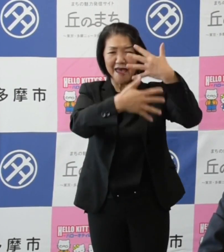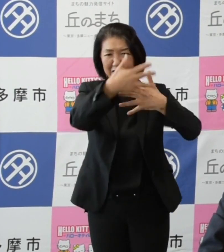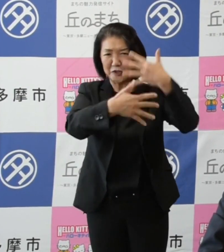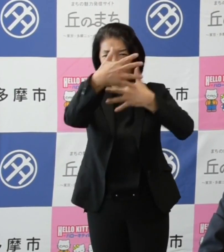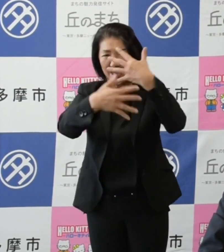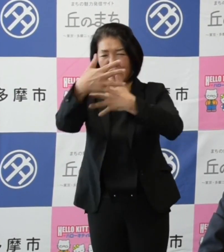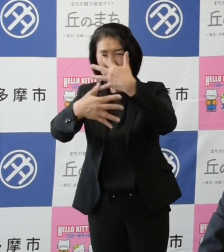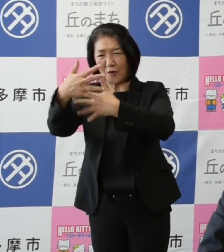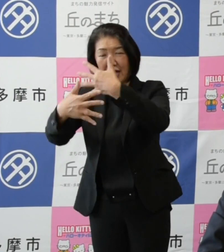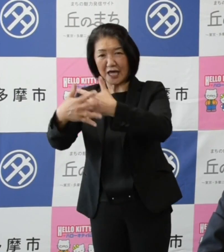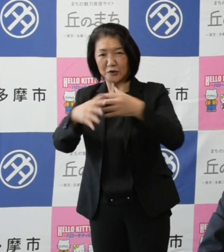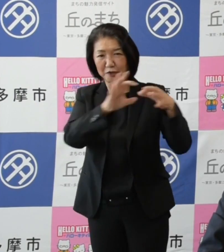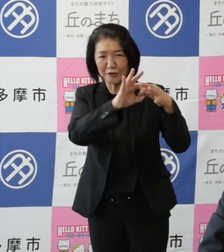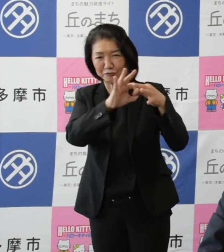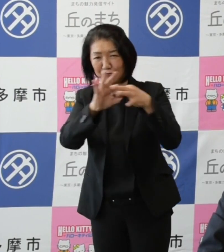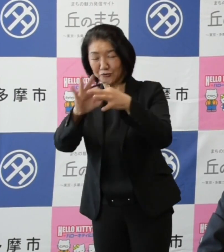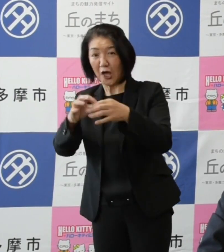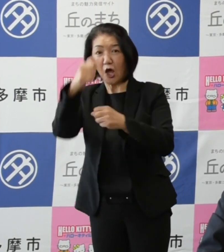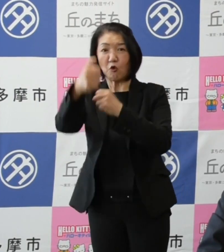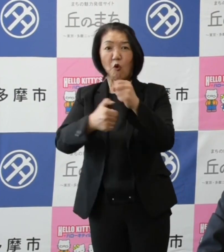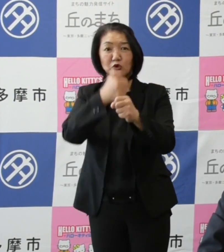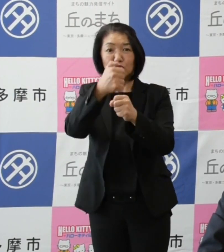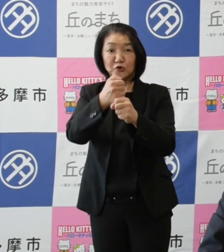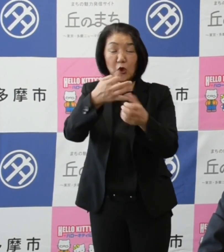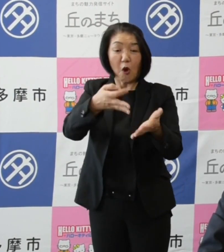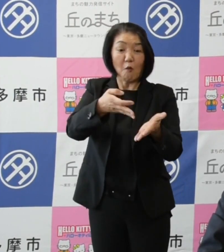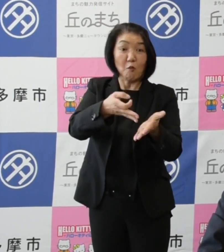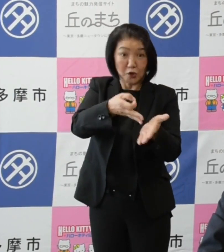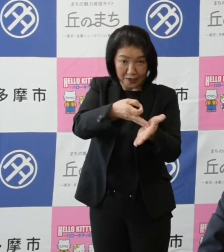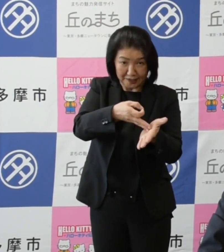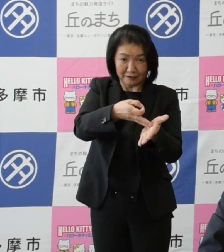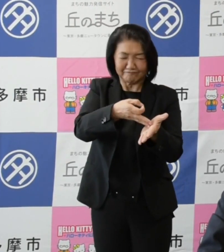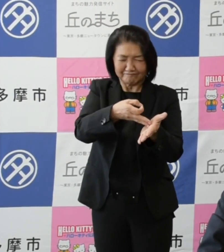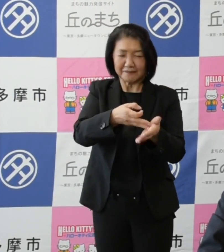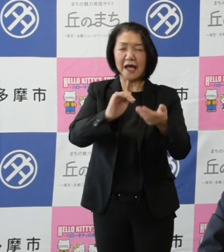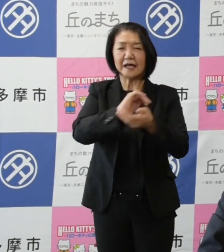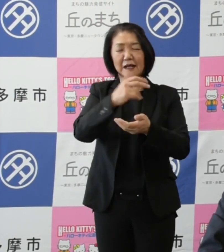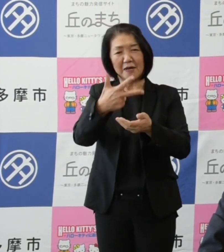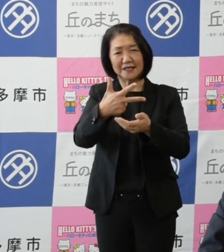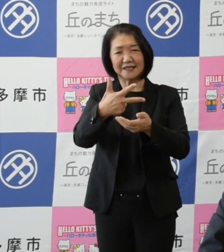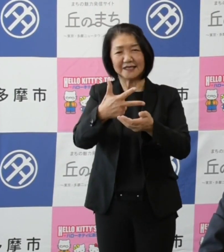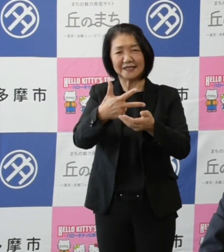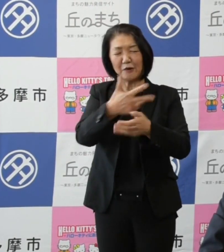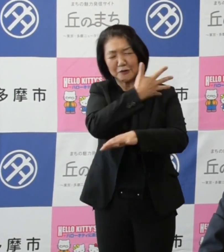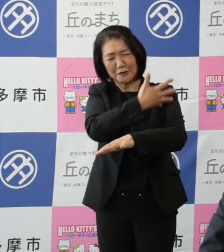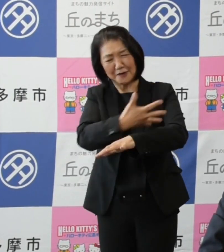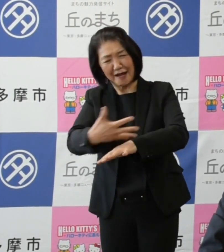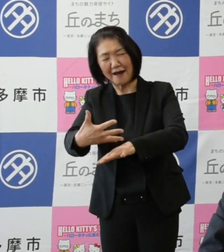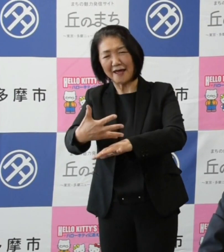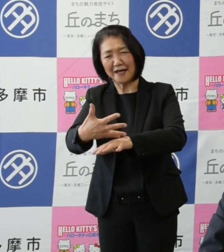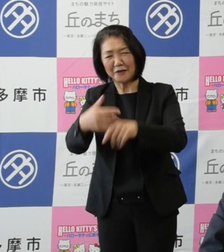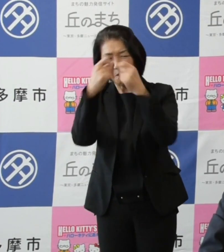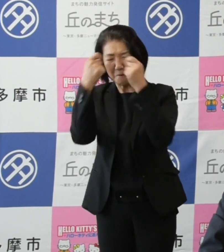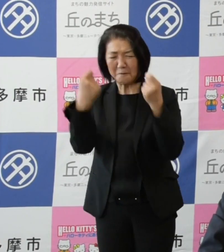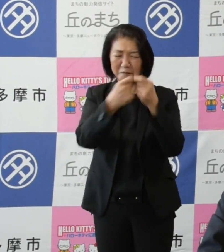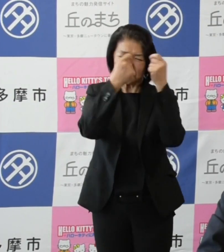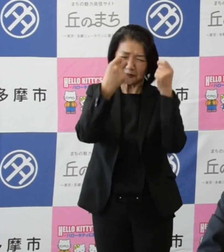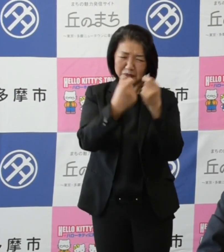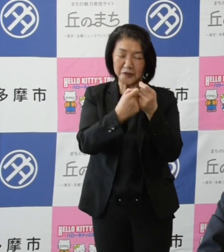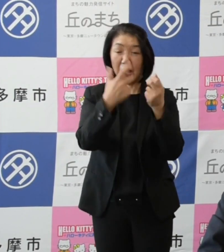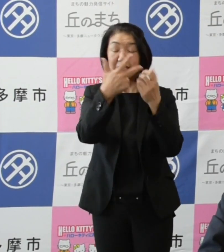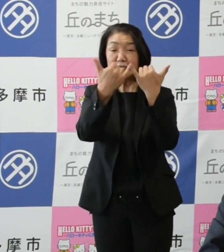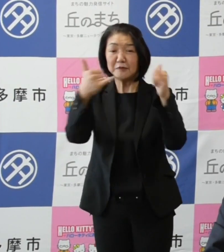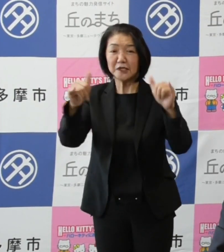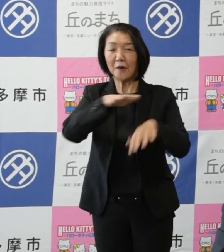語として多摩市と共に歩む町を築き上げてきた市民の物語を紹介しています